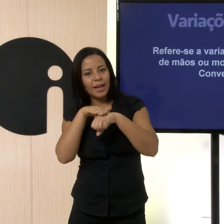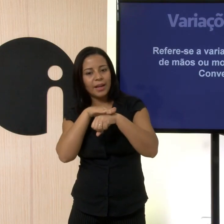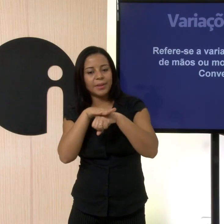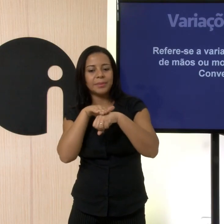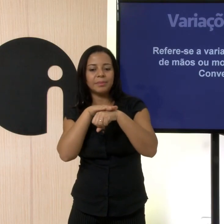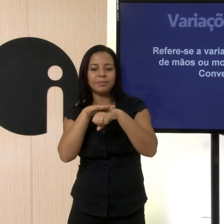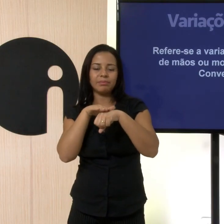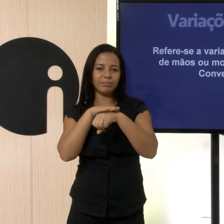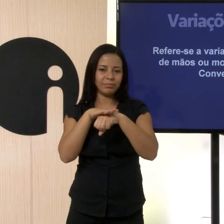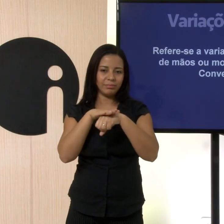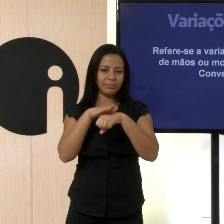Conversar.